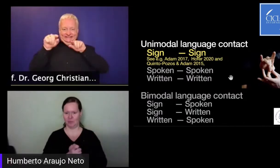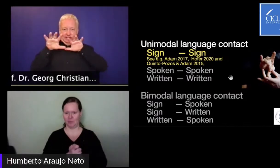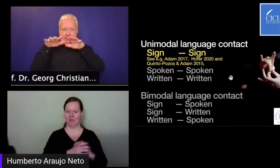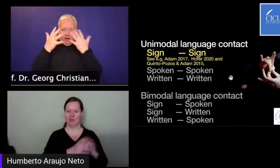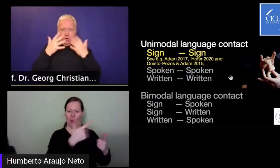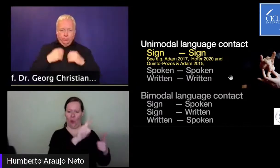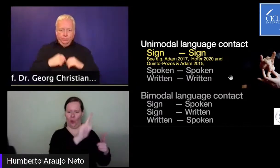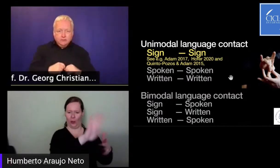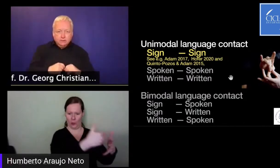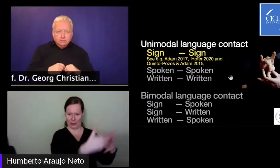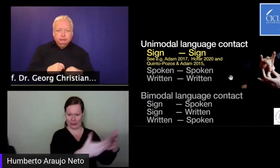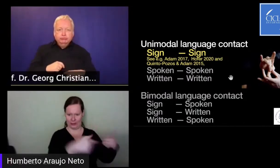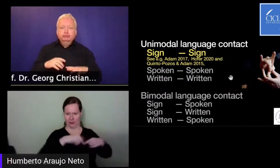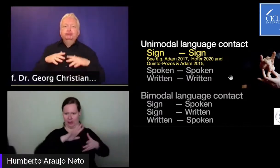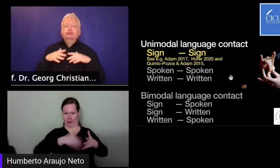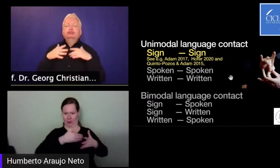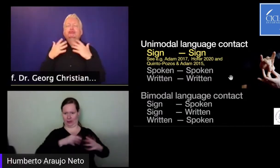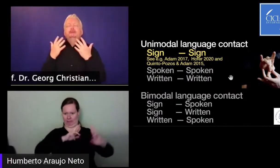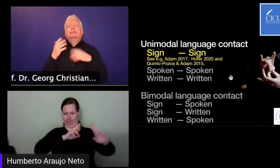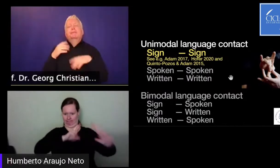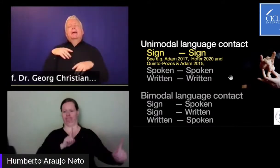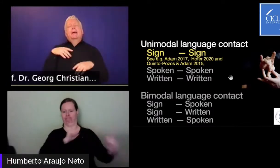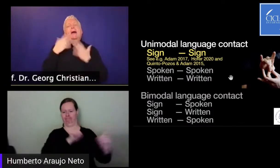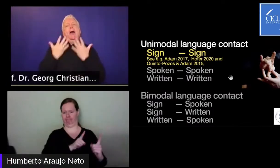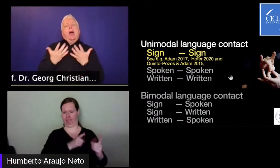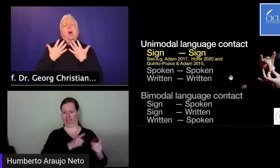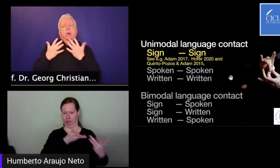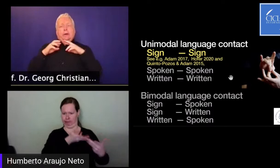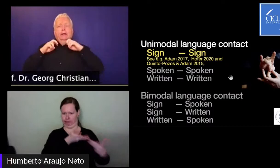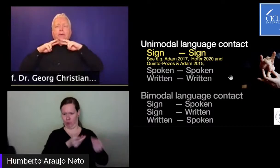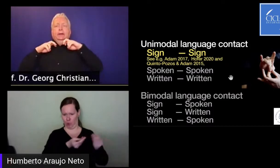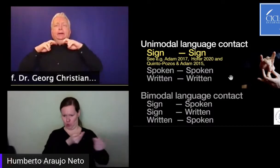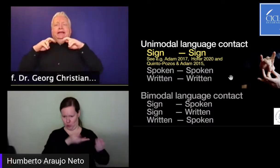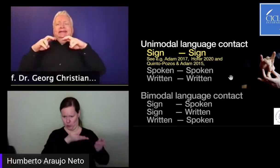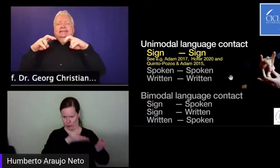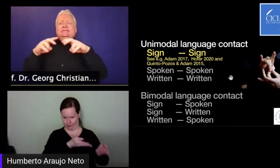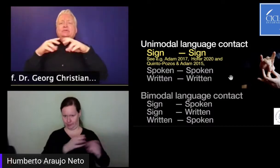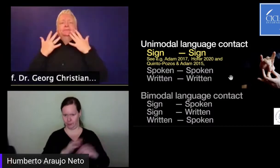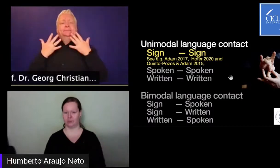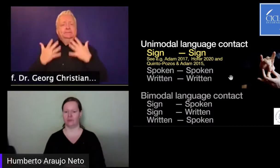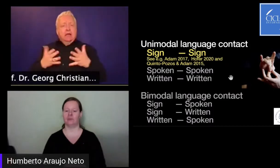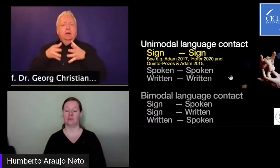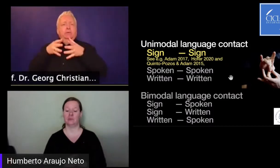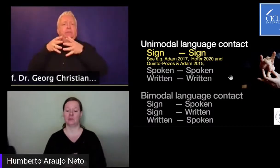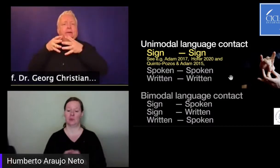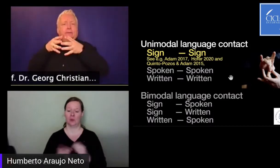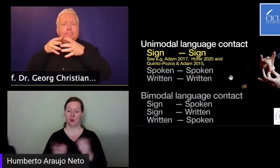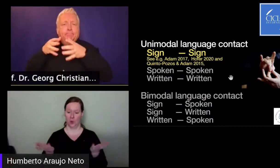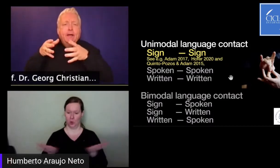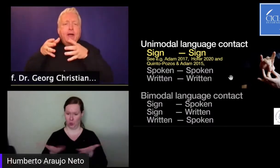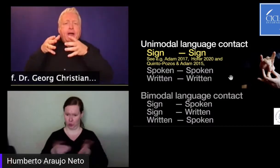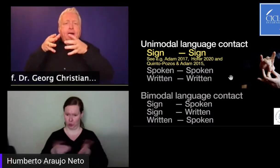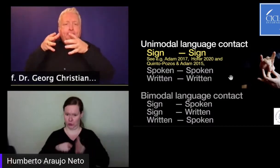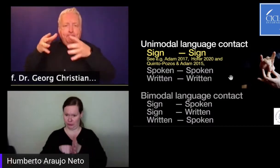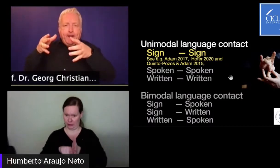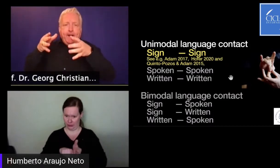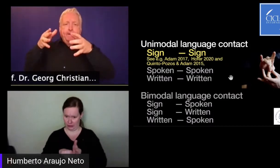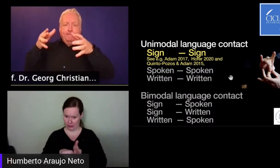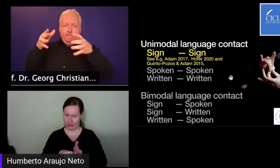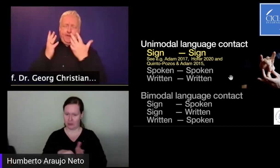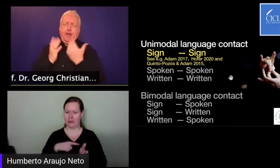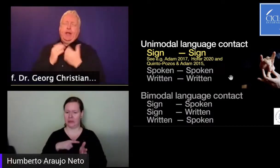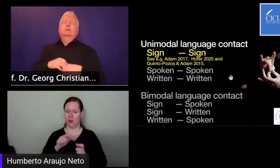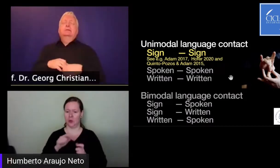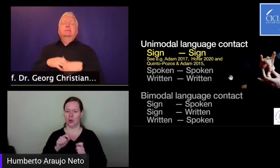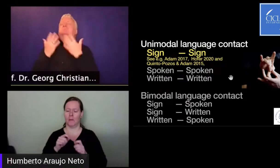cruzamento entre uma mesma modalidade, no caso visoespacial, que se dá pelas línguas em contato, que